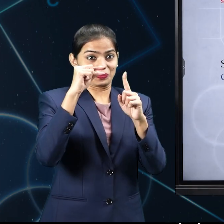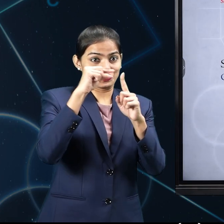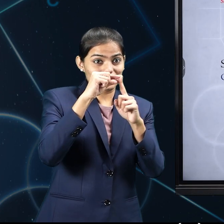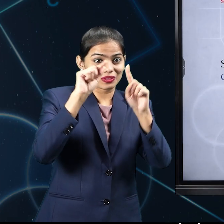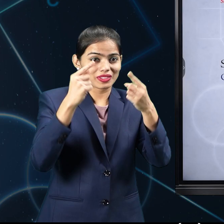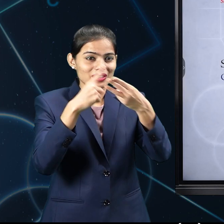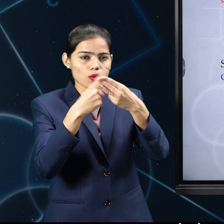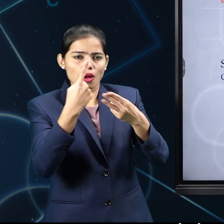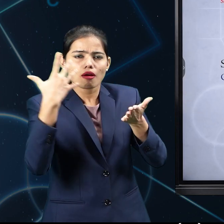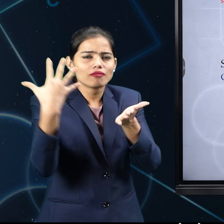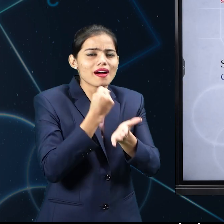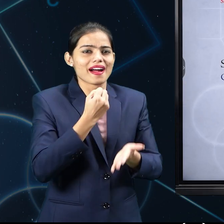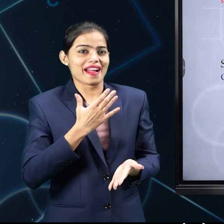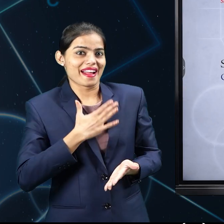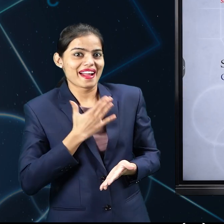घेऊया,